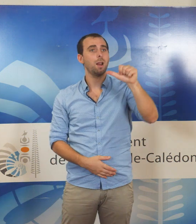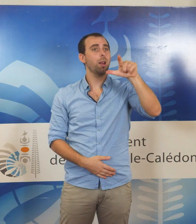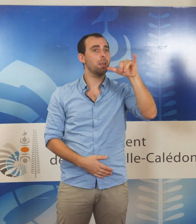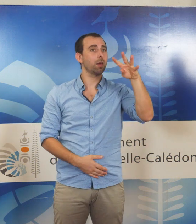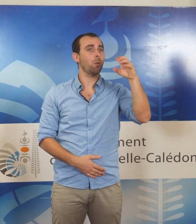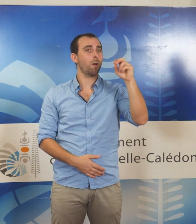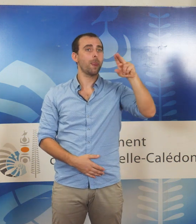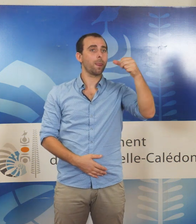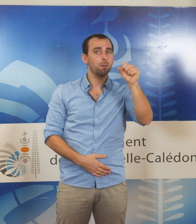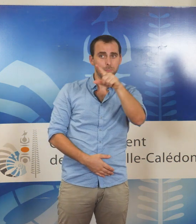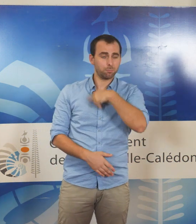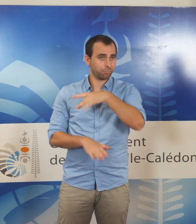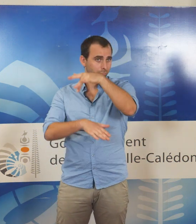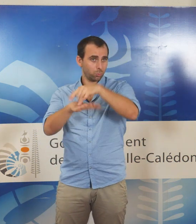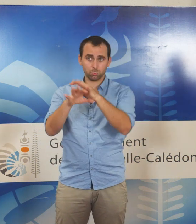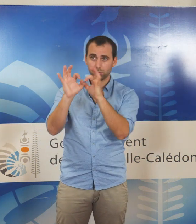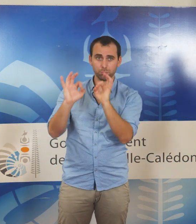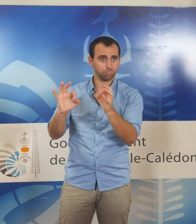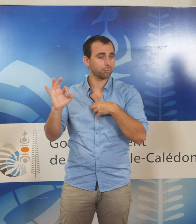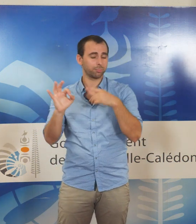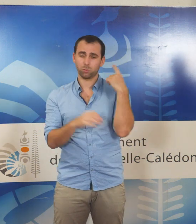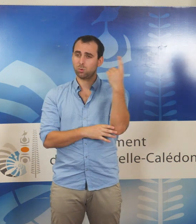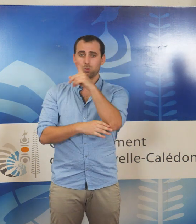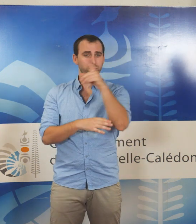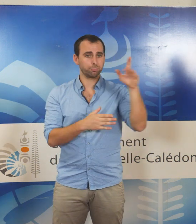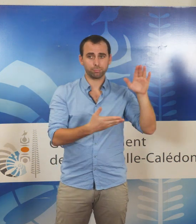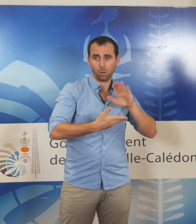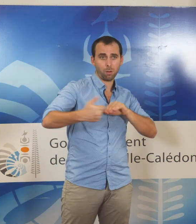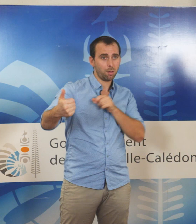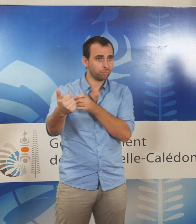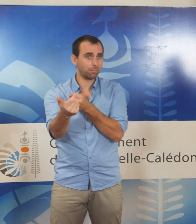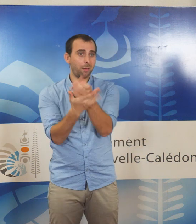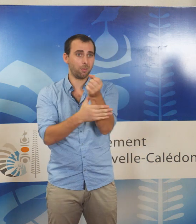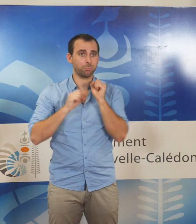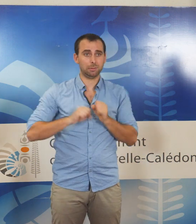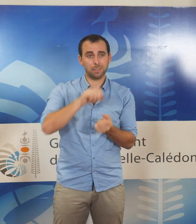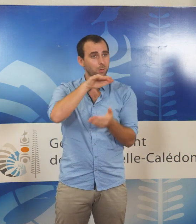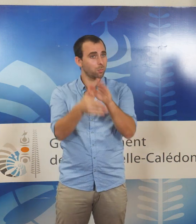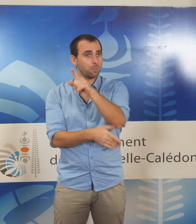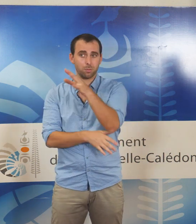étage des décisions qui étaient prises, puisqu'il est en charge des relations avec